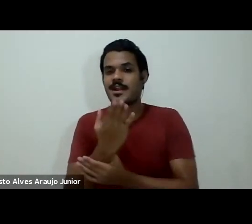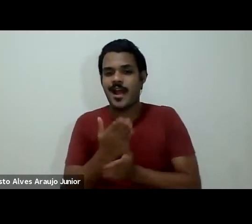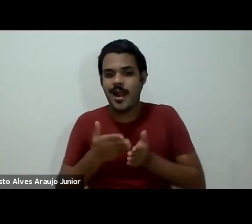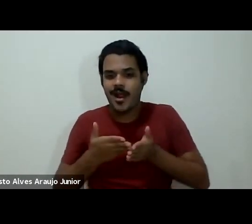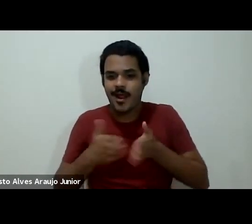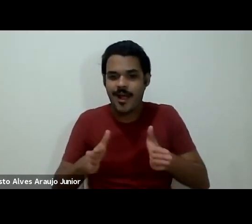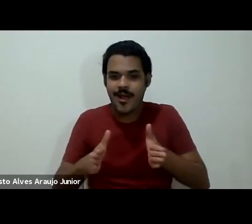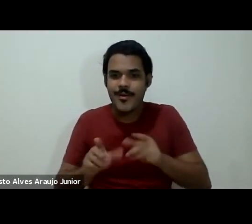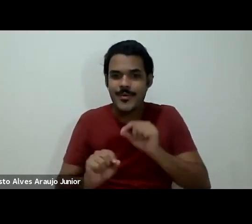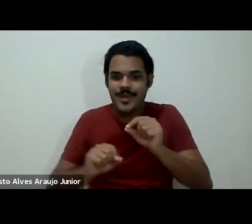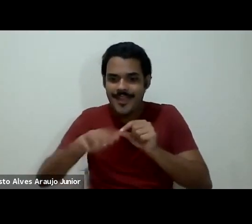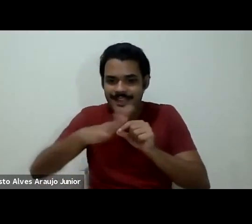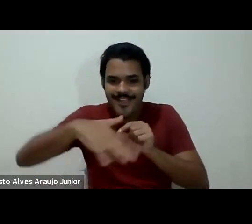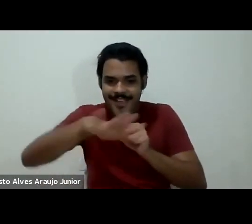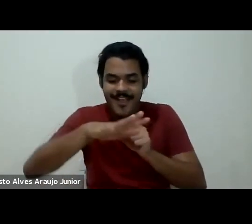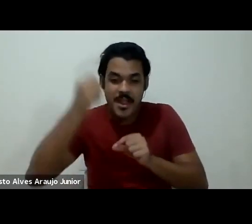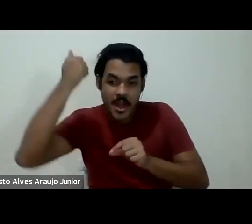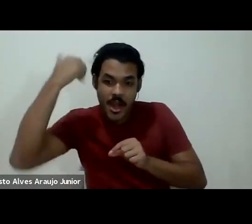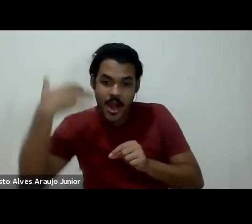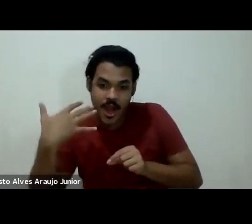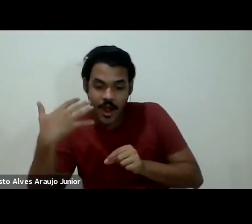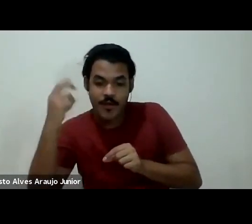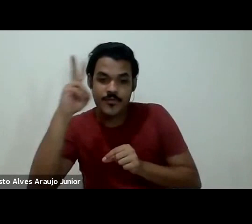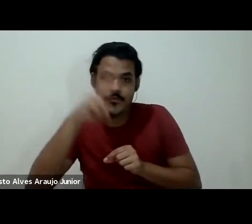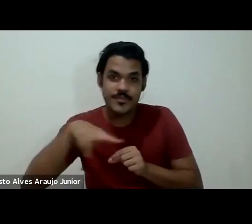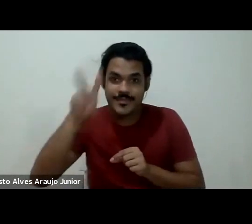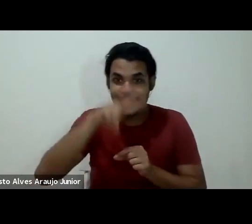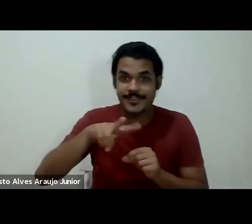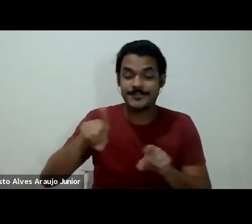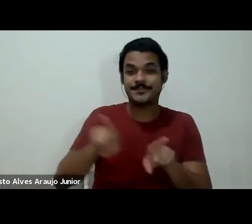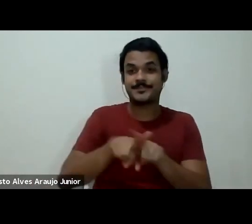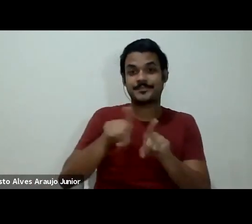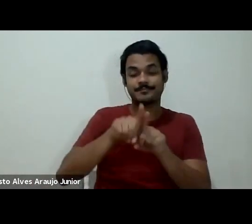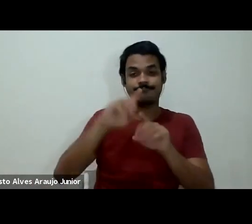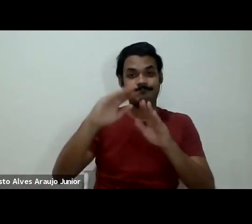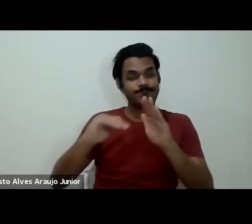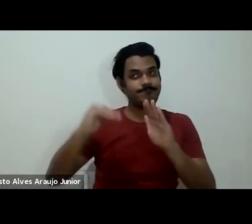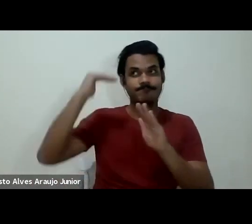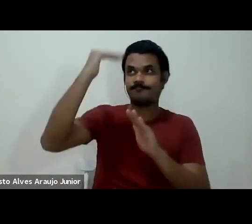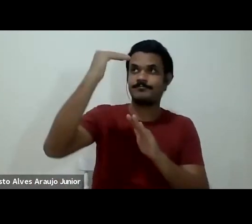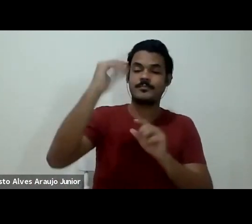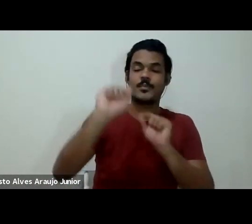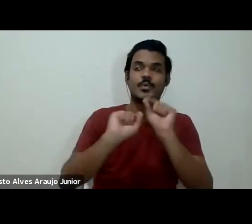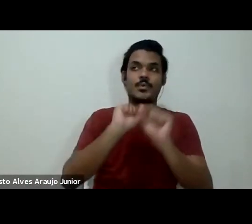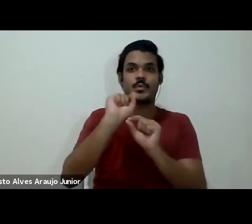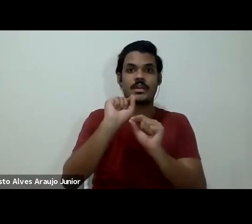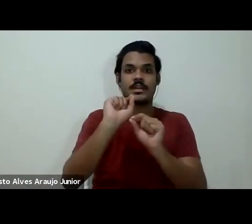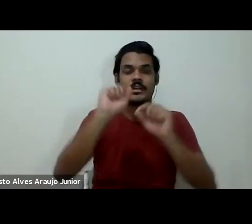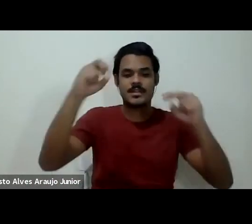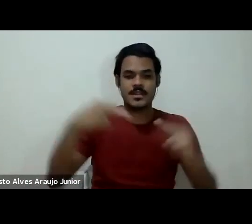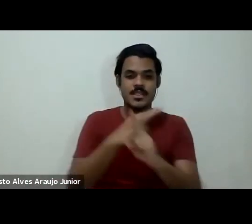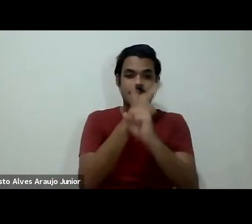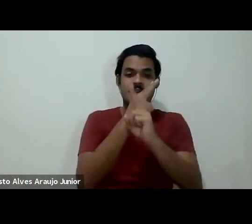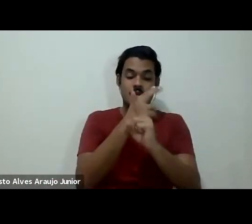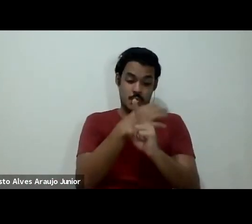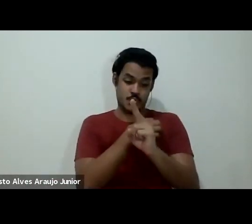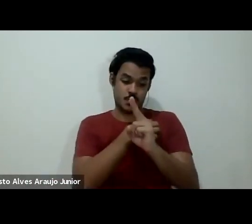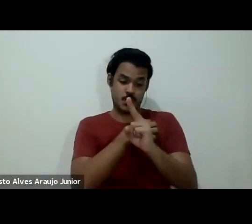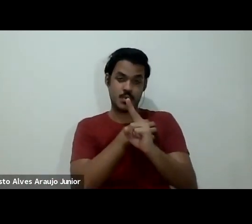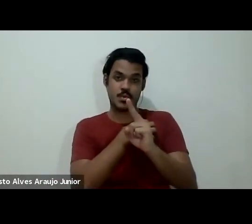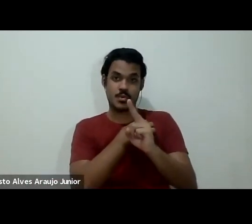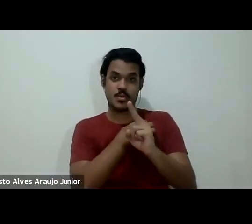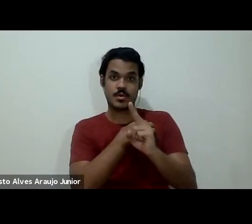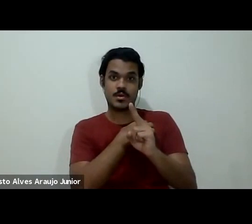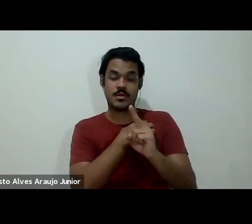no campo do audiovisual, sobretudo no sul do estado, inauguraram um novo momento